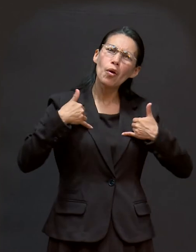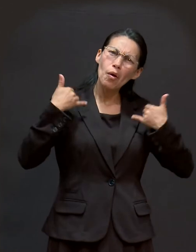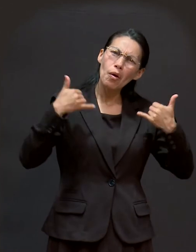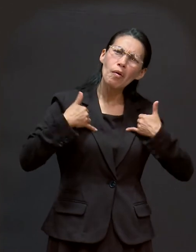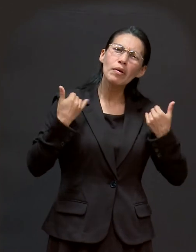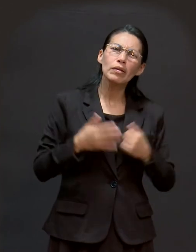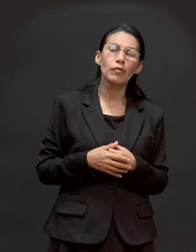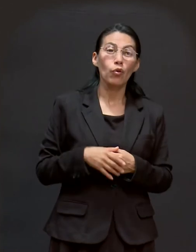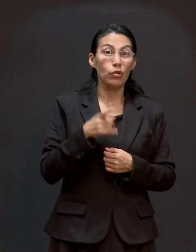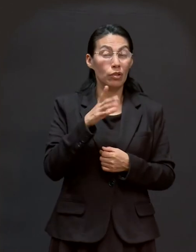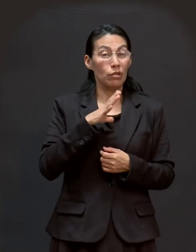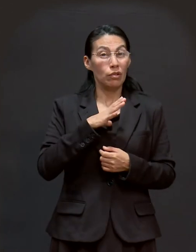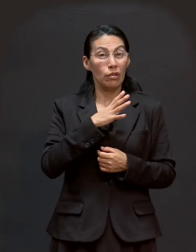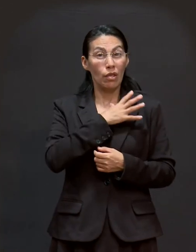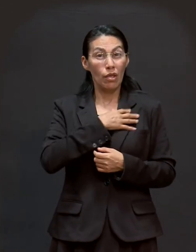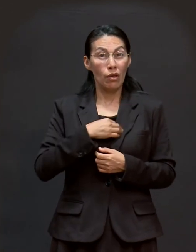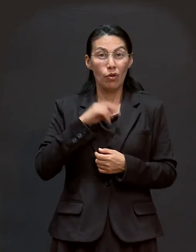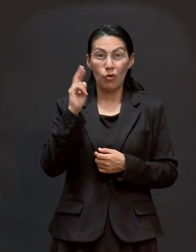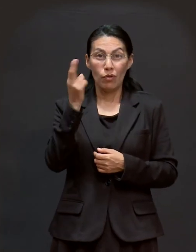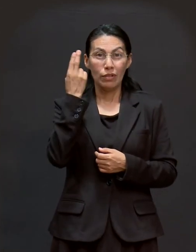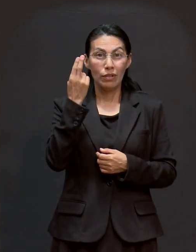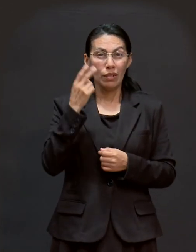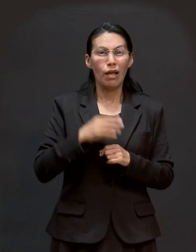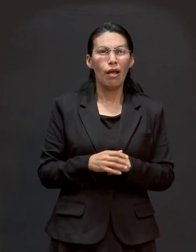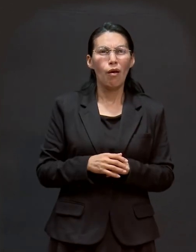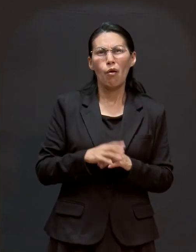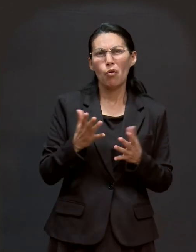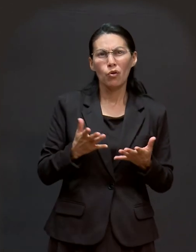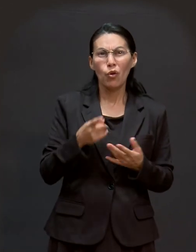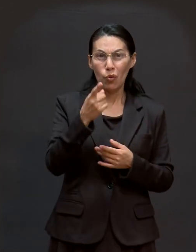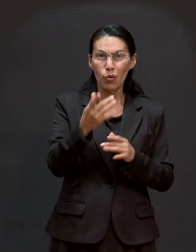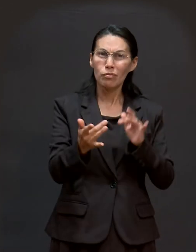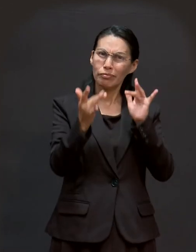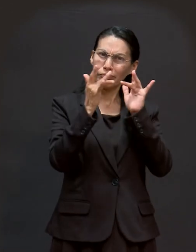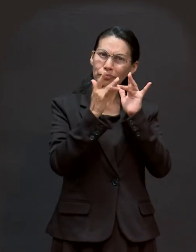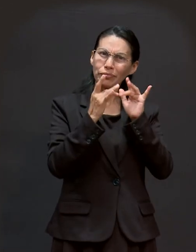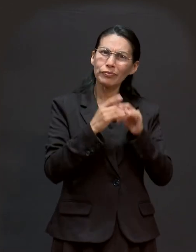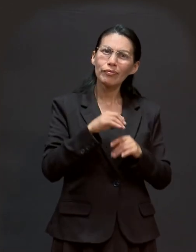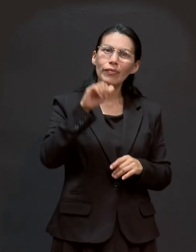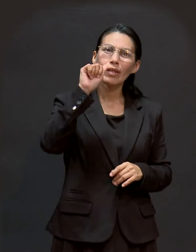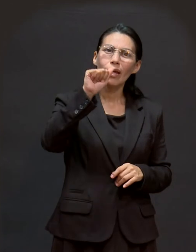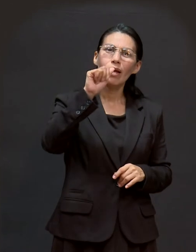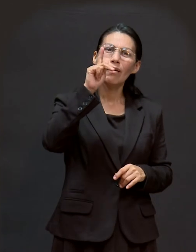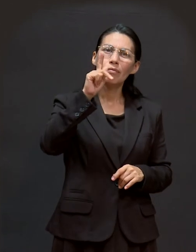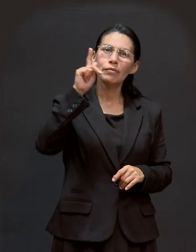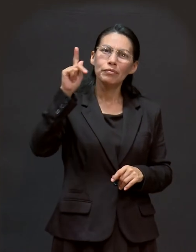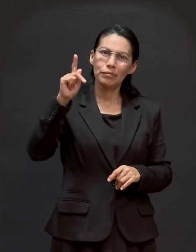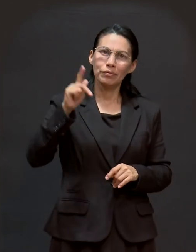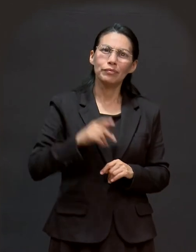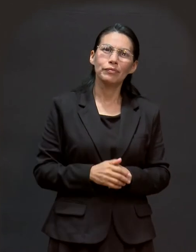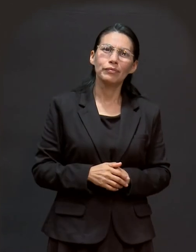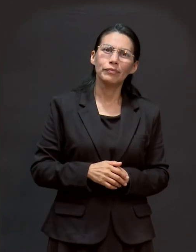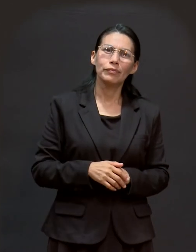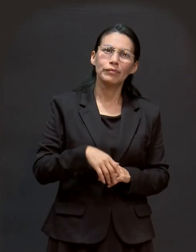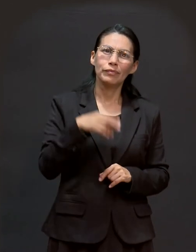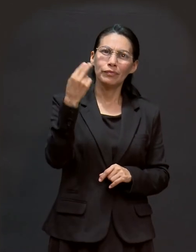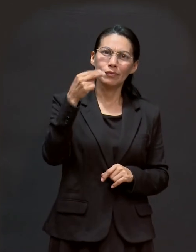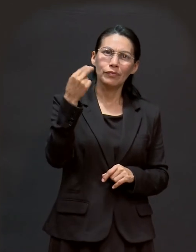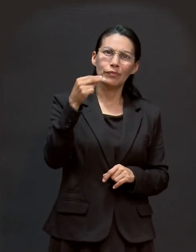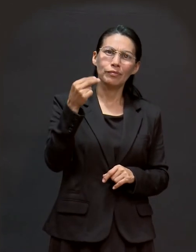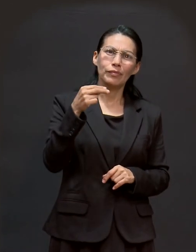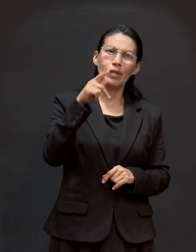o tú eres un joven una señorita que está viendo este programa integra te hay una aplicación por cierto para los teléfonos